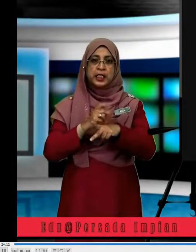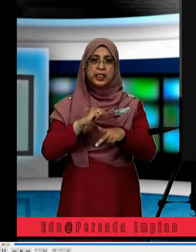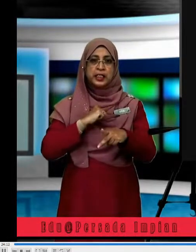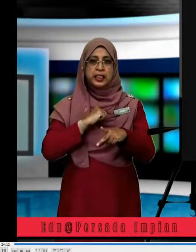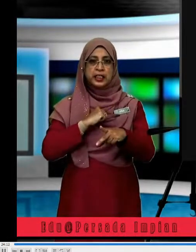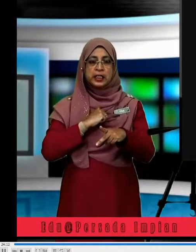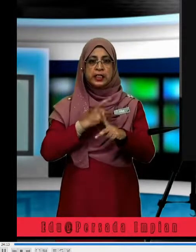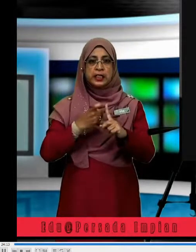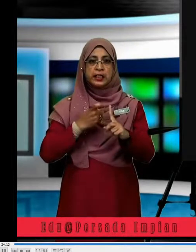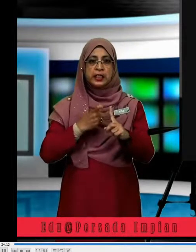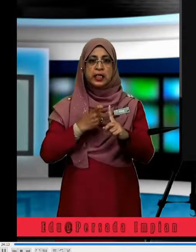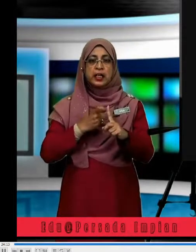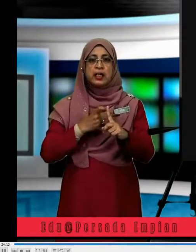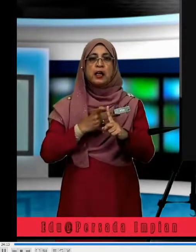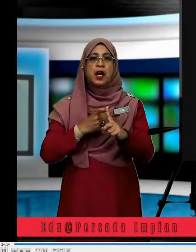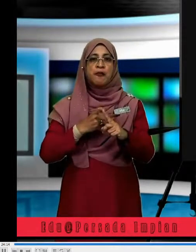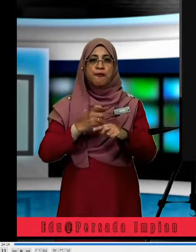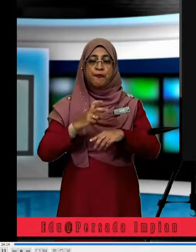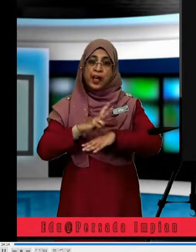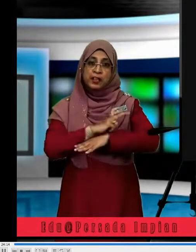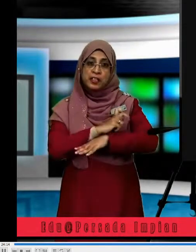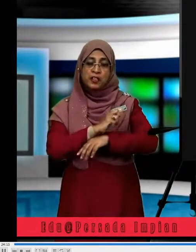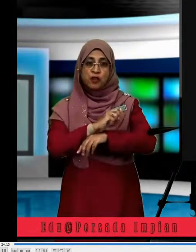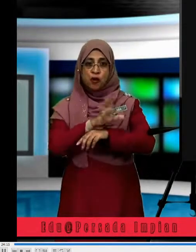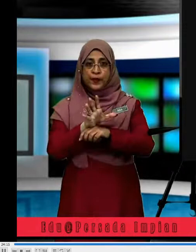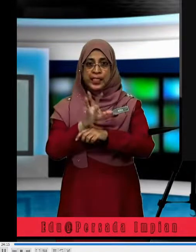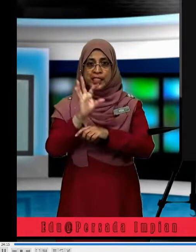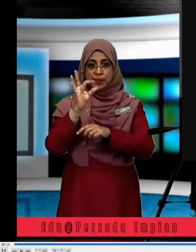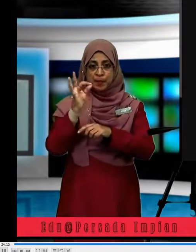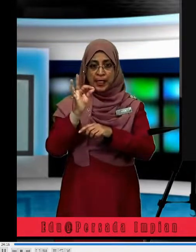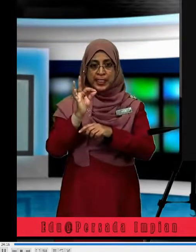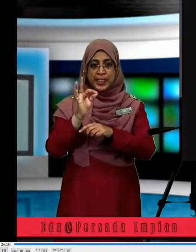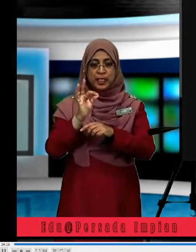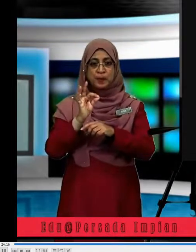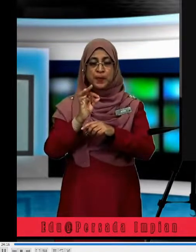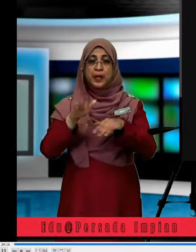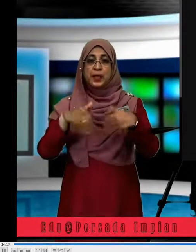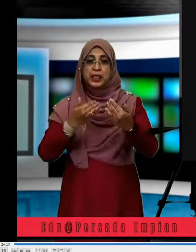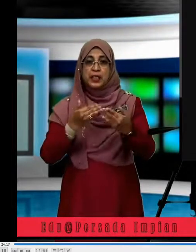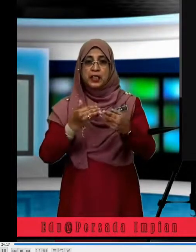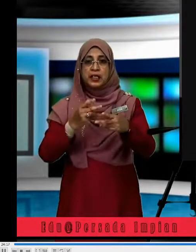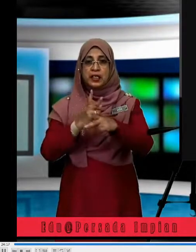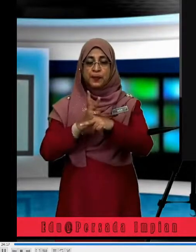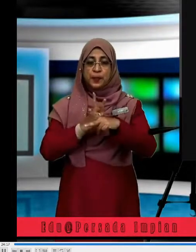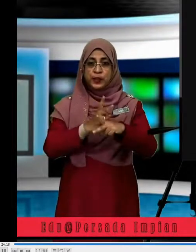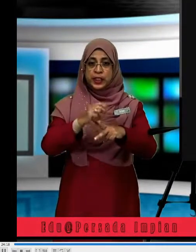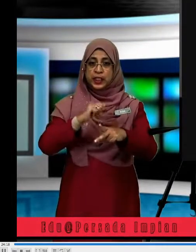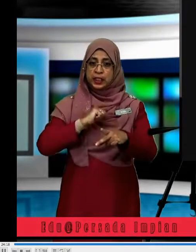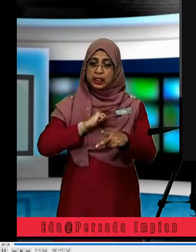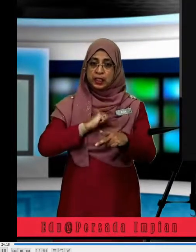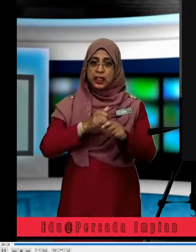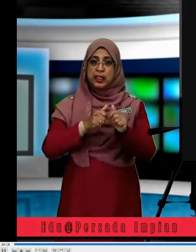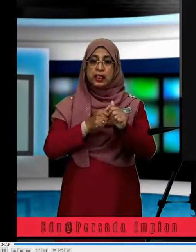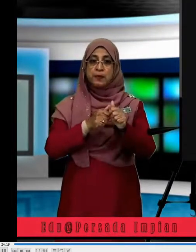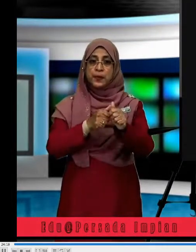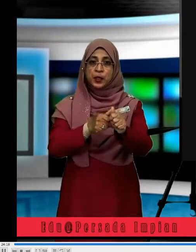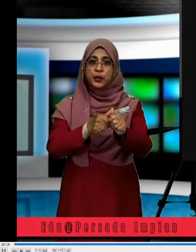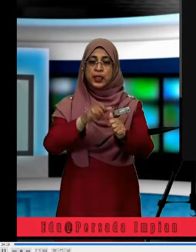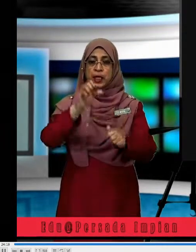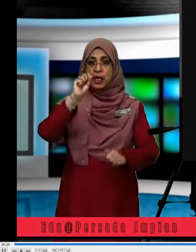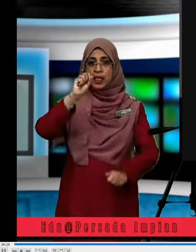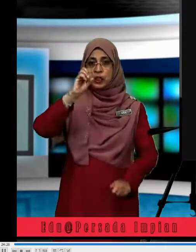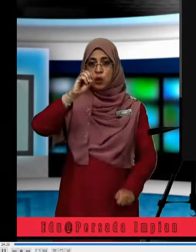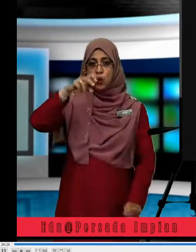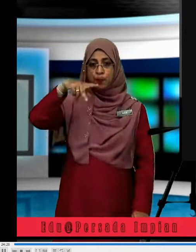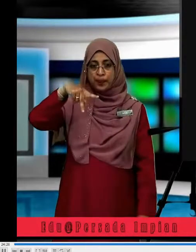menjaga diri kita dari files copy 19 bagaimana kita perlu jaga diri kita